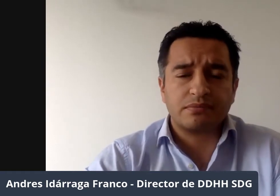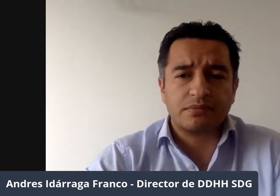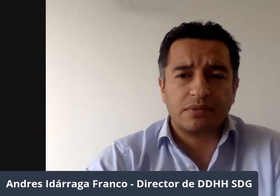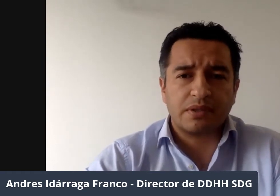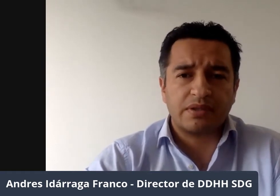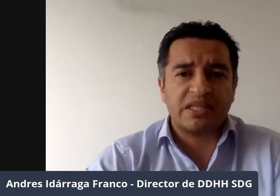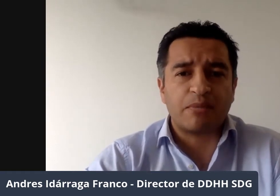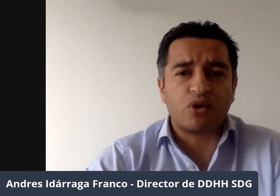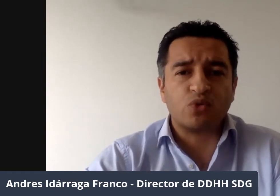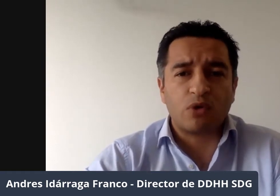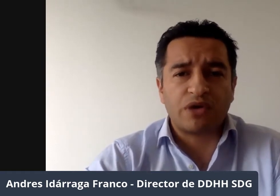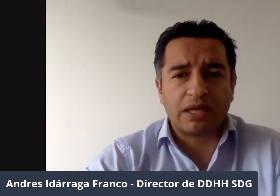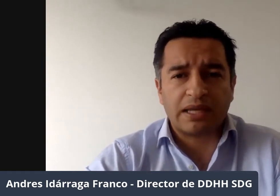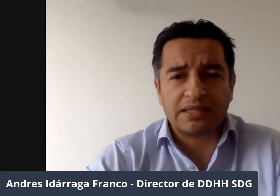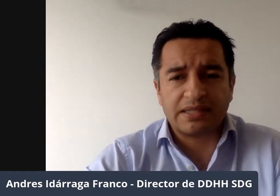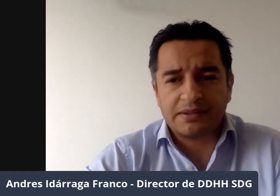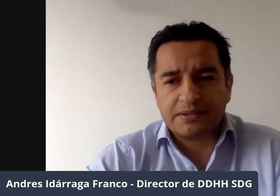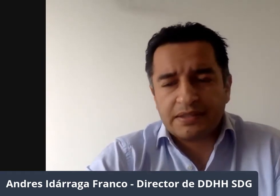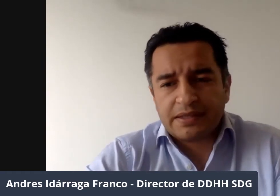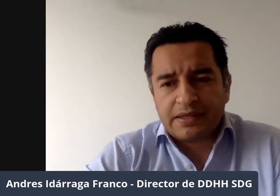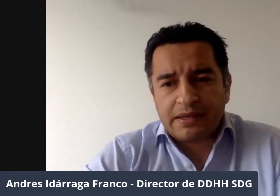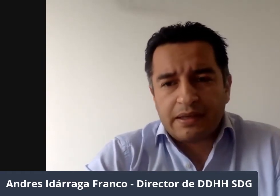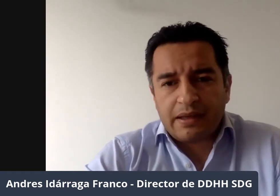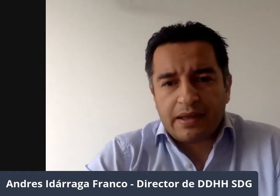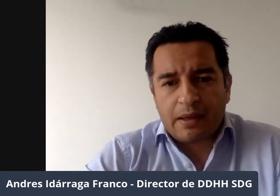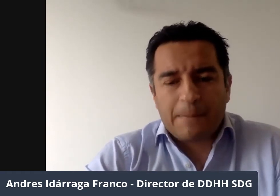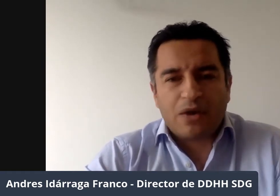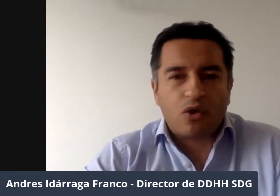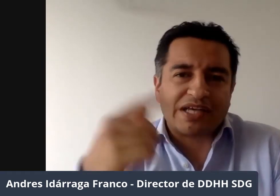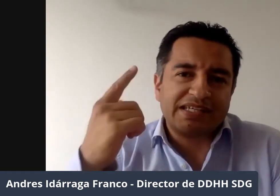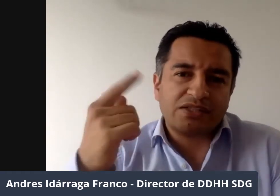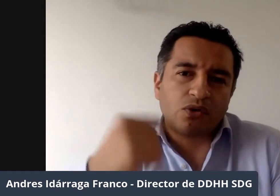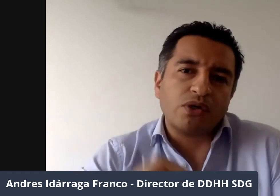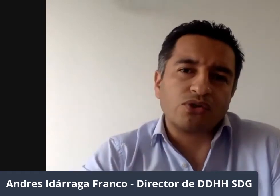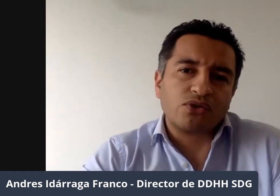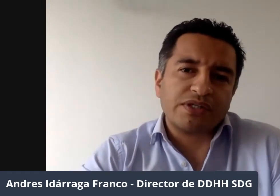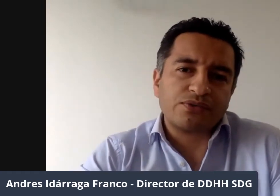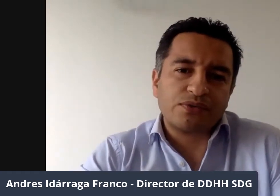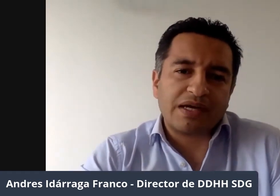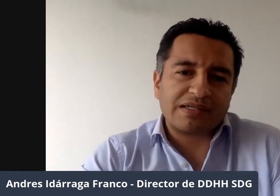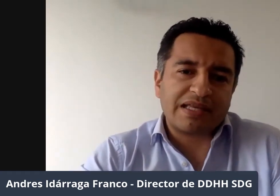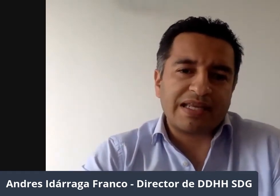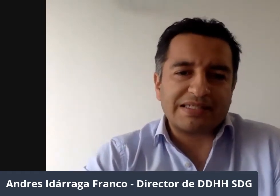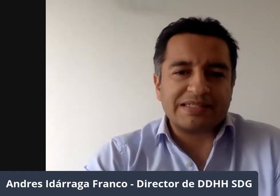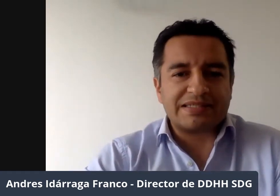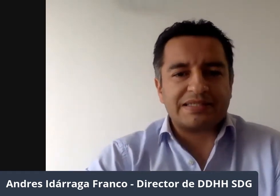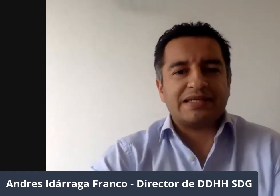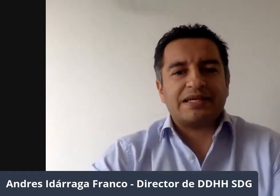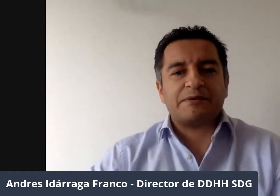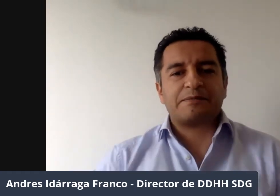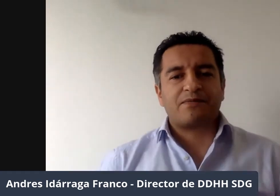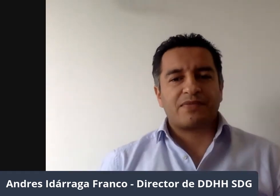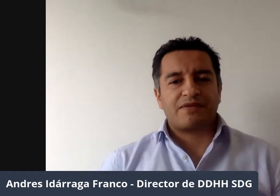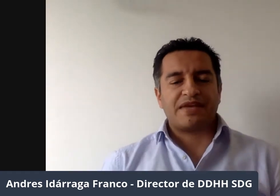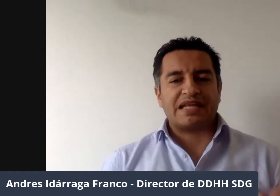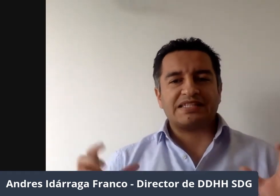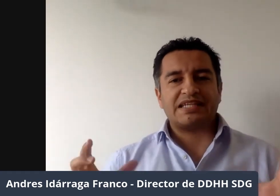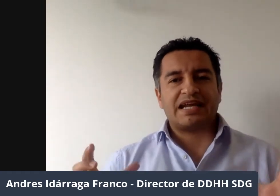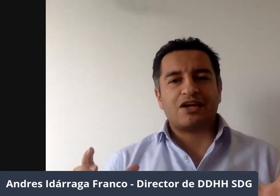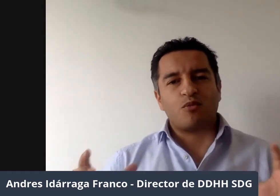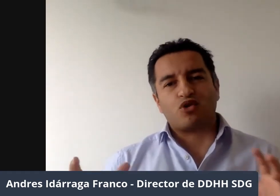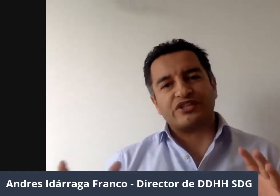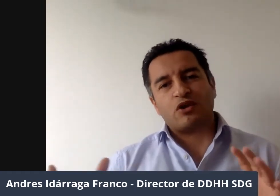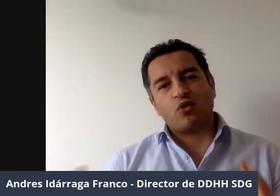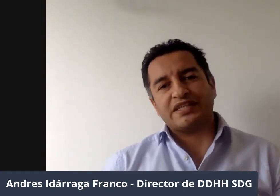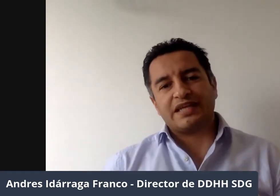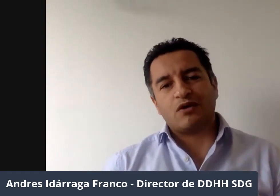nuevo, ni tampoco es nuevo que alguien las diga, pero lo que sí es novedoso es una crisis